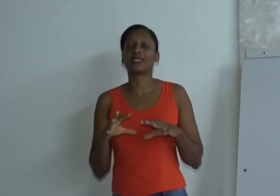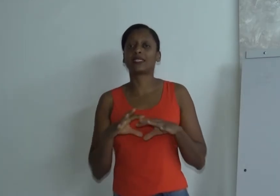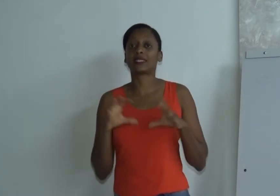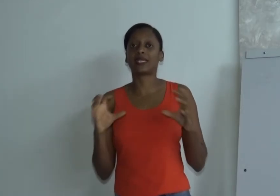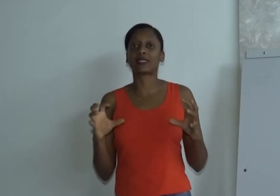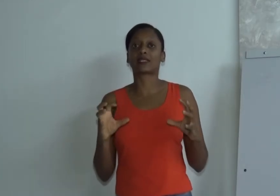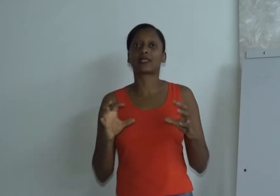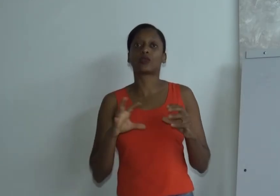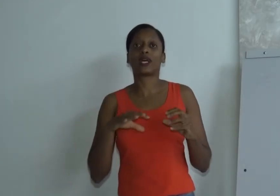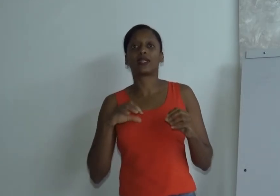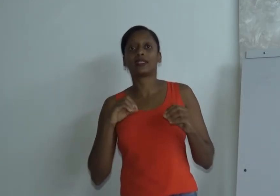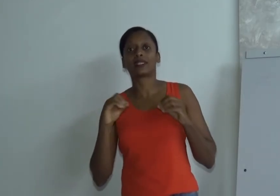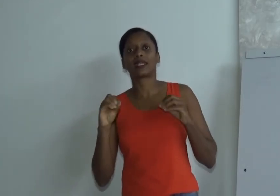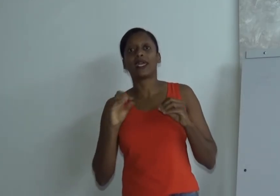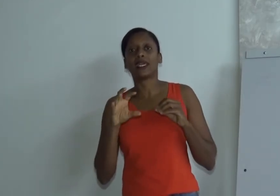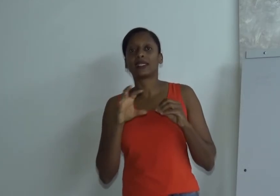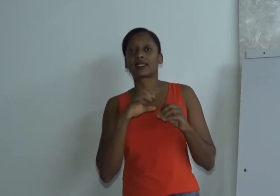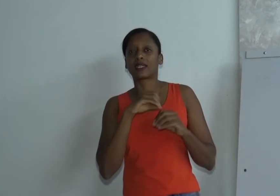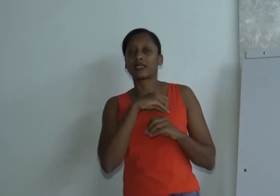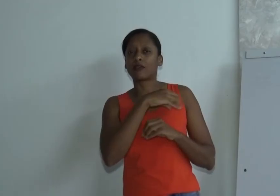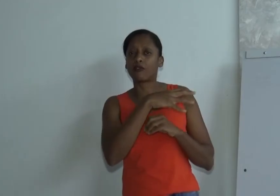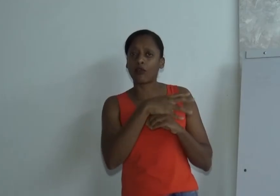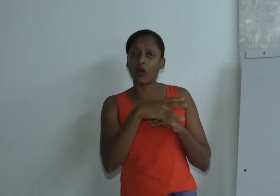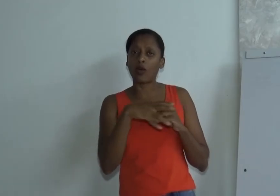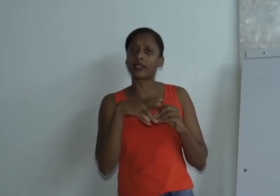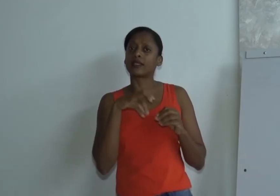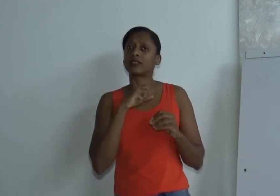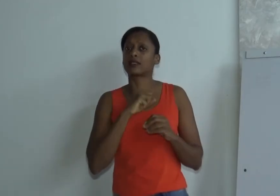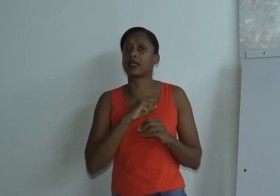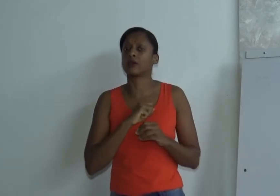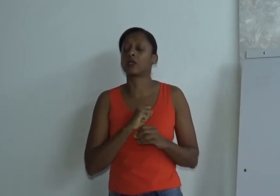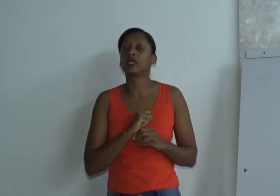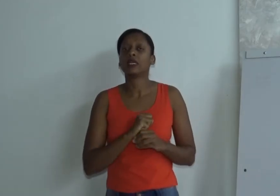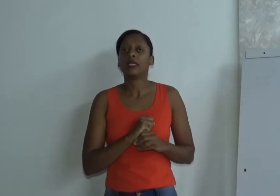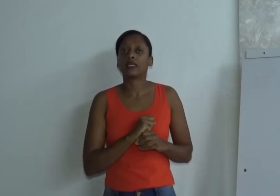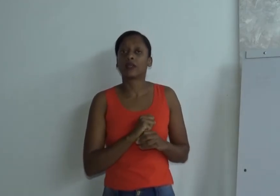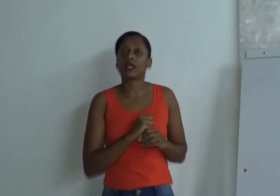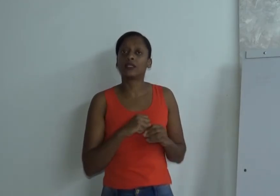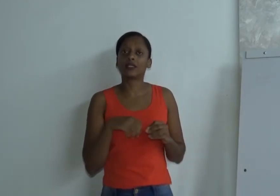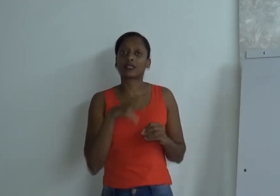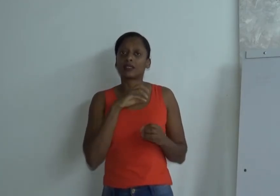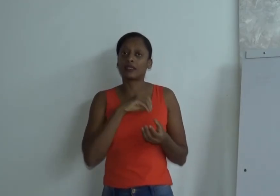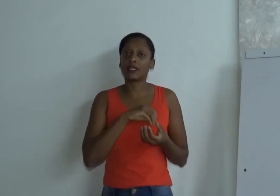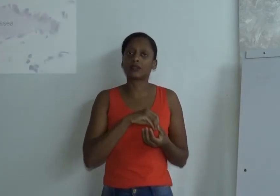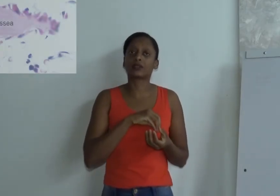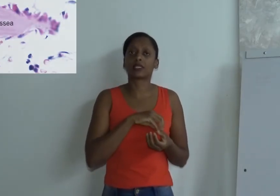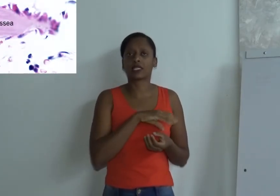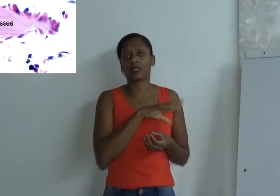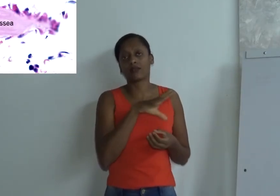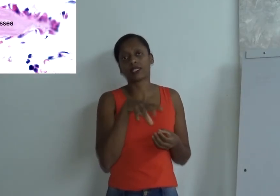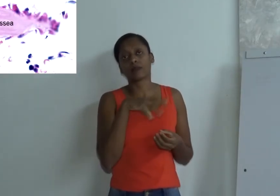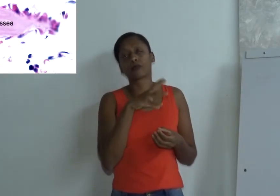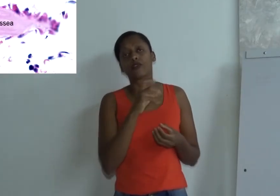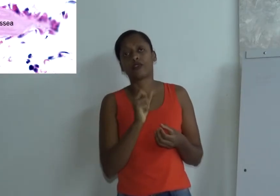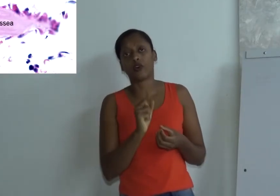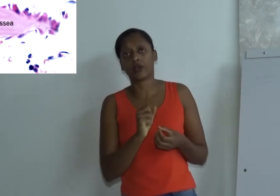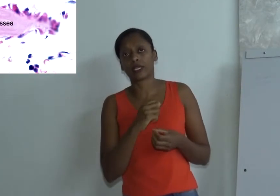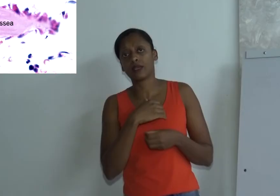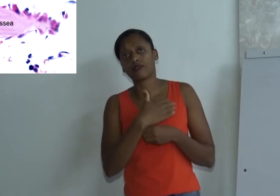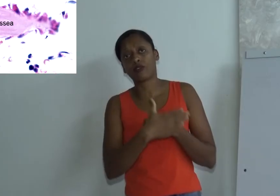matriz extracelular, ela está extra, ela está fora da célula. Então ela não está dentro da célula, ela vai estar por fora, ali